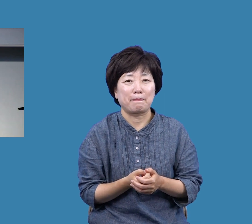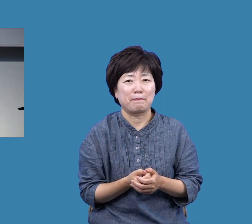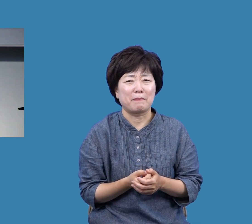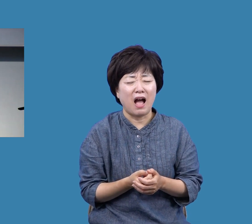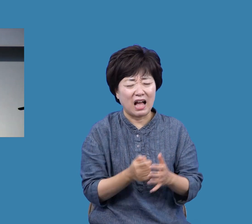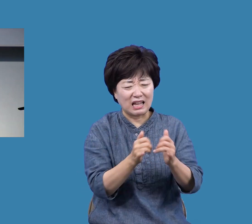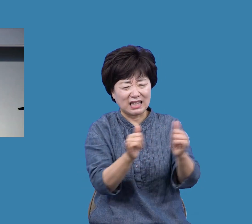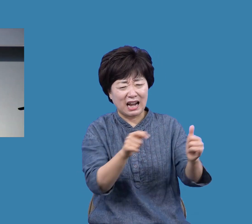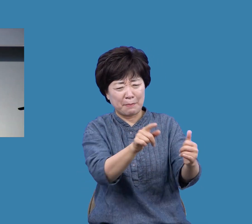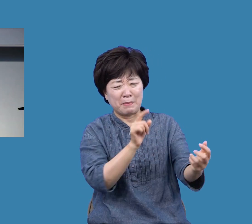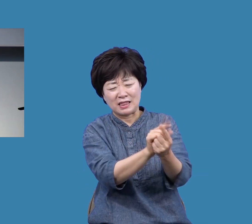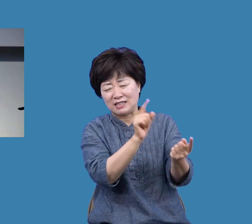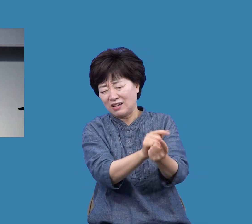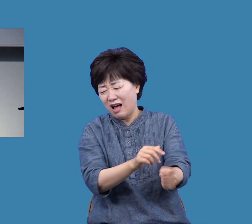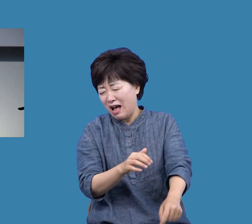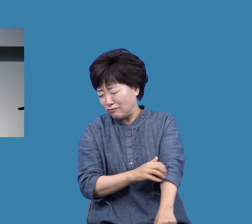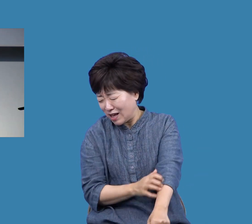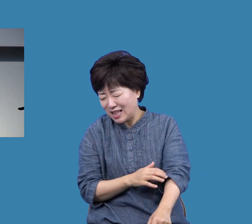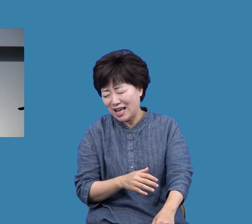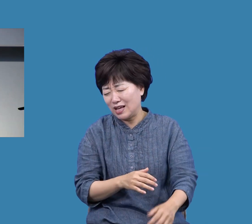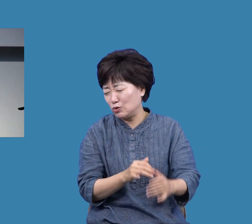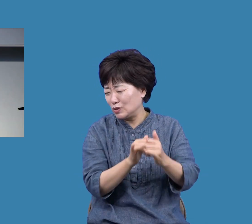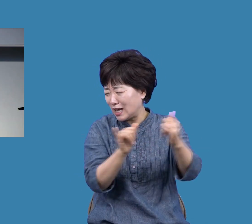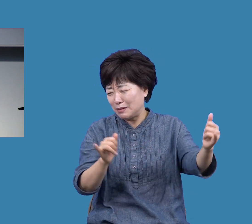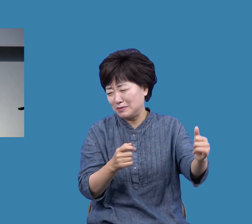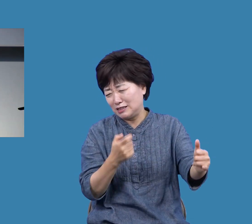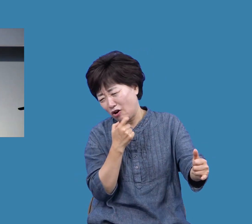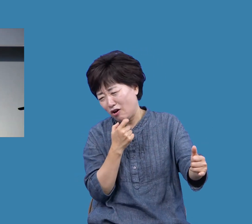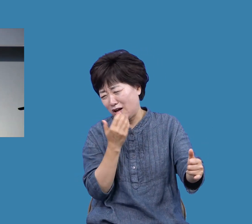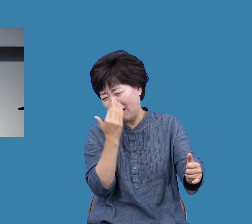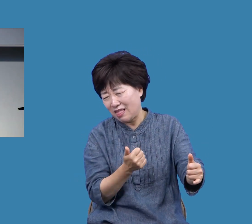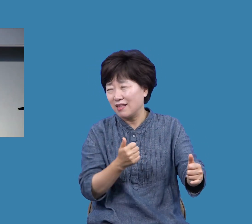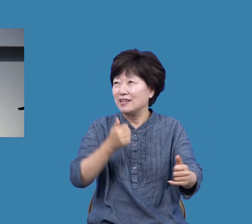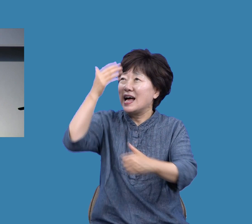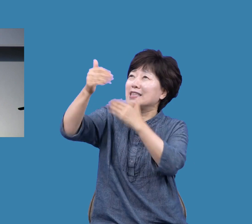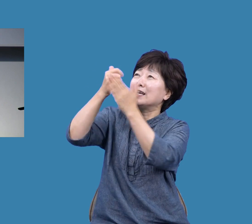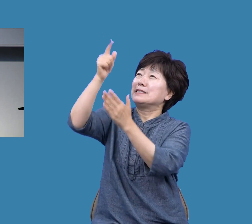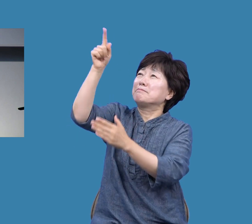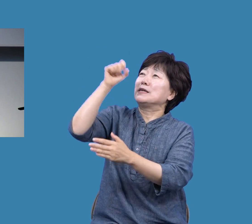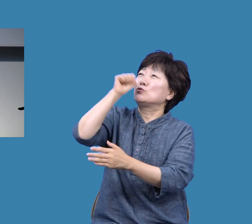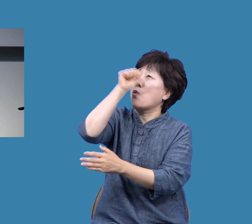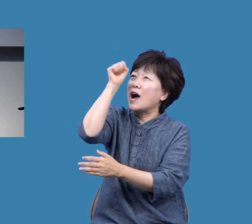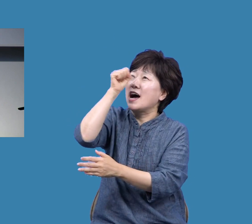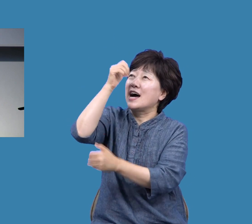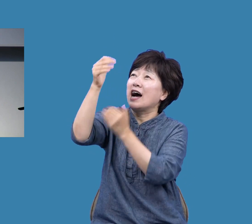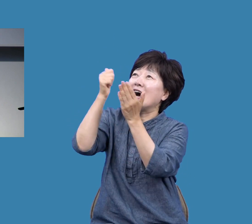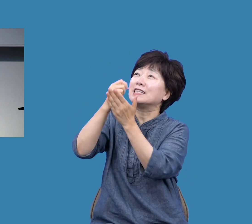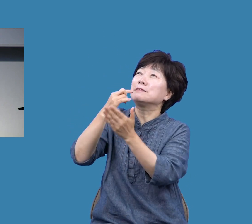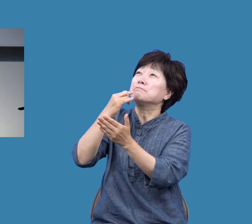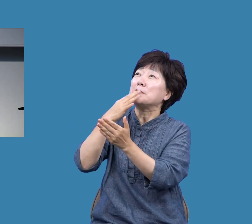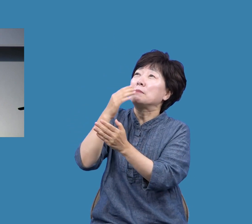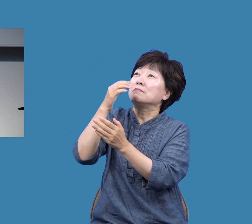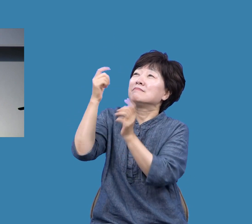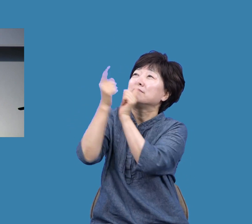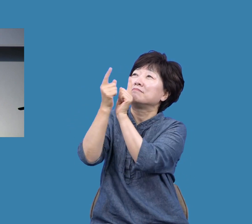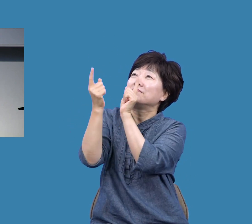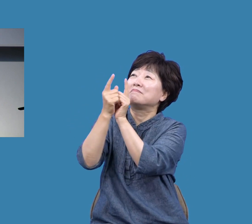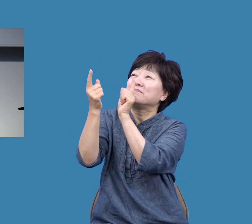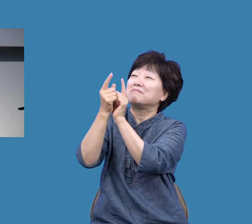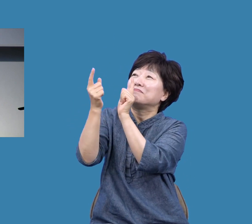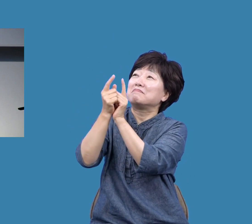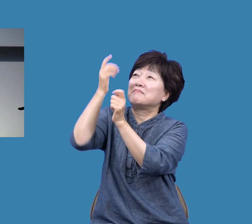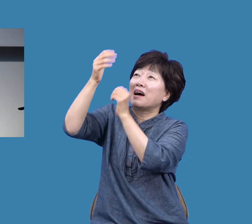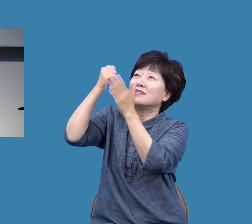난 사람하고 만나는 거는 이제 귀찮아가지고 교회 공부다 싶고 그냥 하나님만 너무 좋아. 그럼 속 썩을 일이 하나도 없다는 거야. 뭐 하나님이 무슨